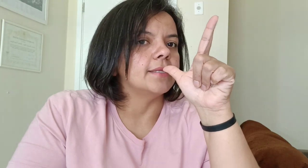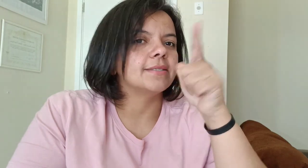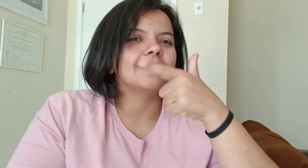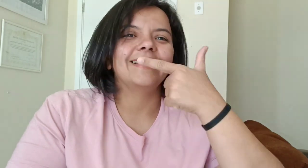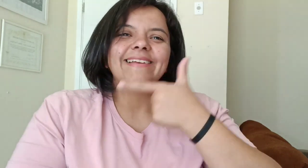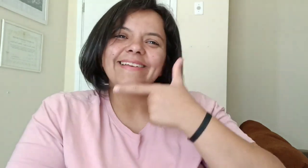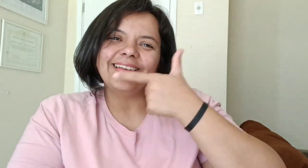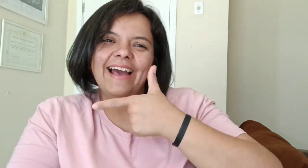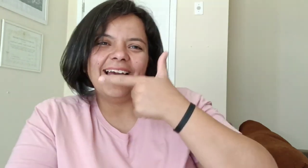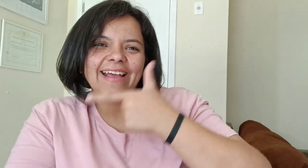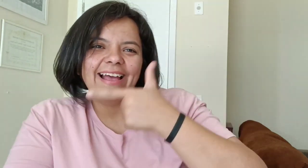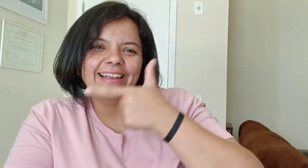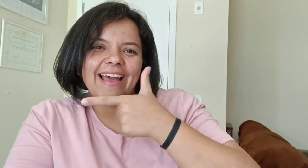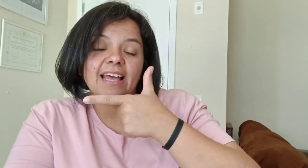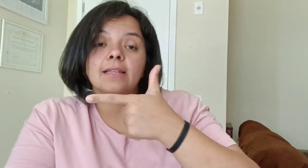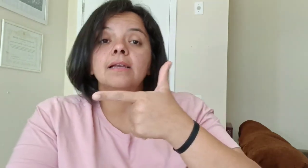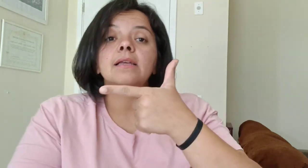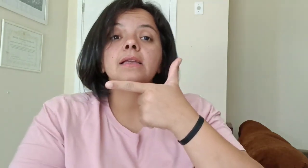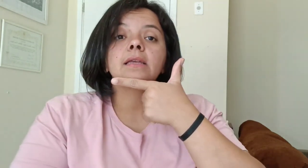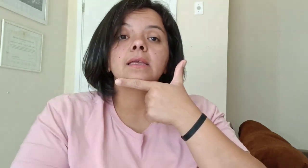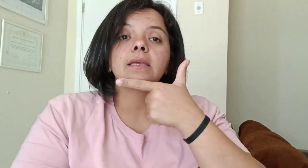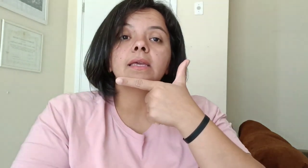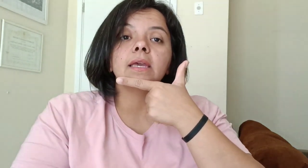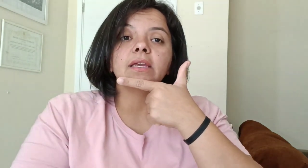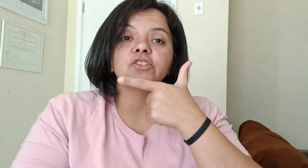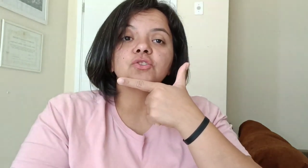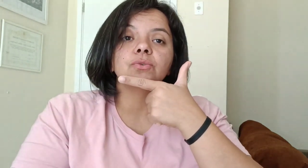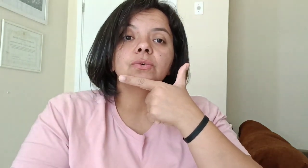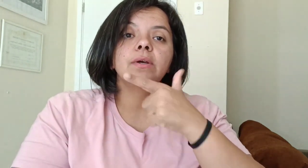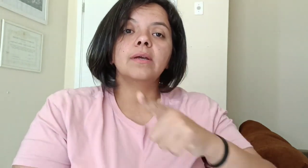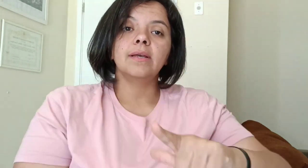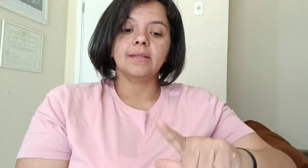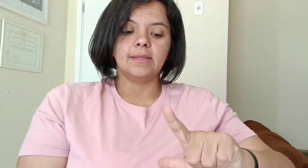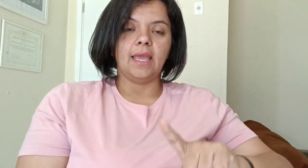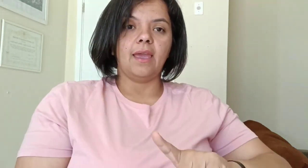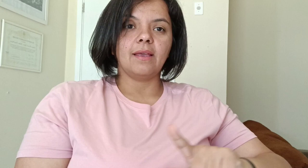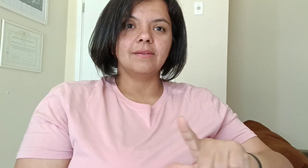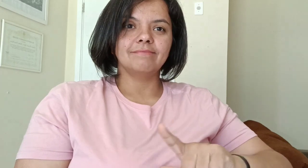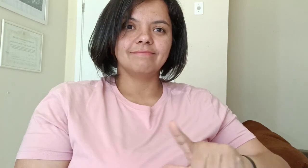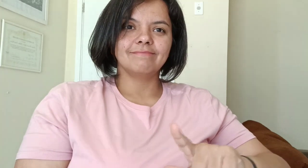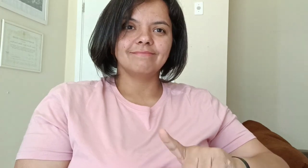pênis, gargalhada, queijo, ter.